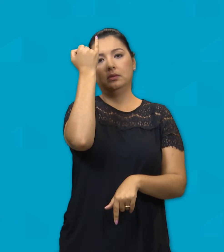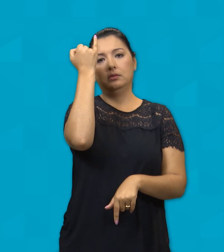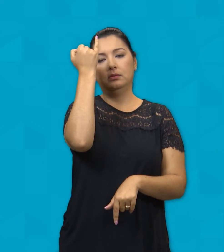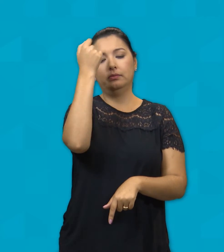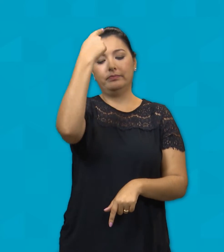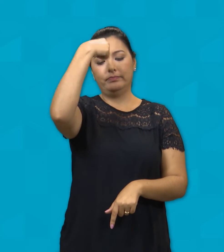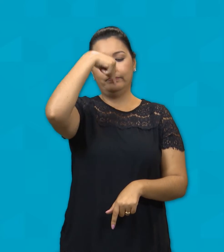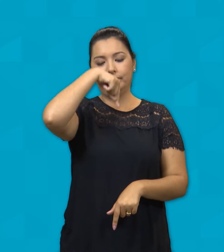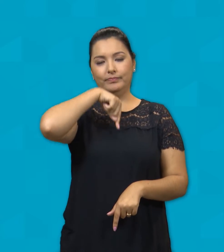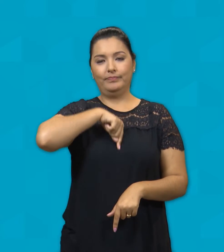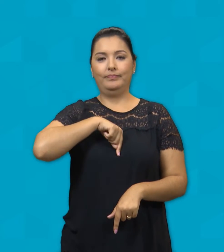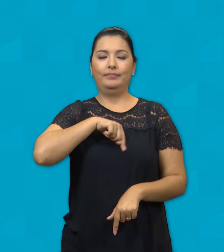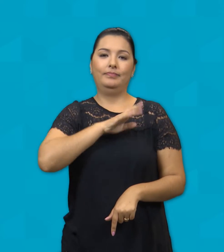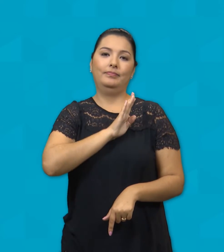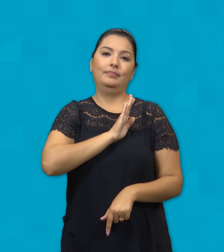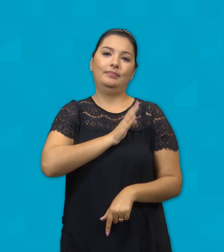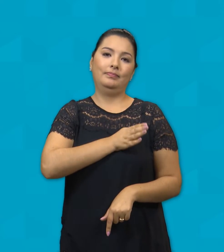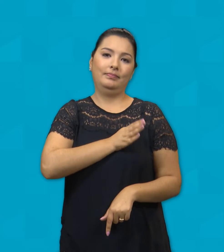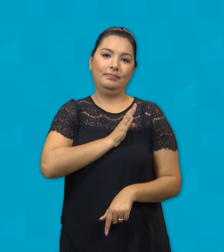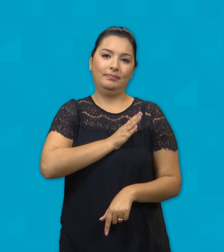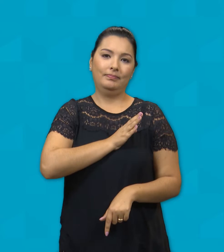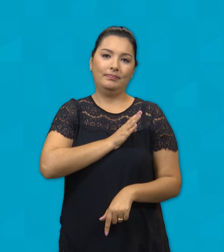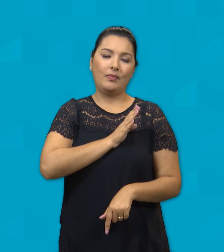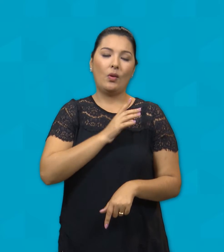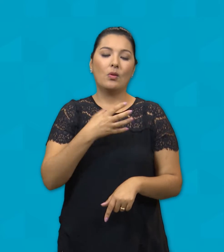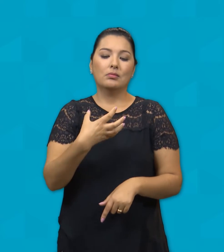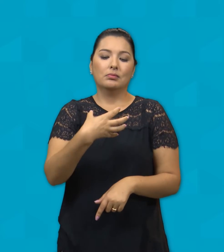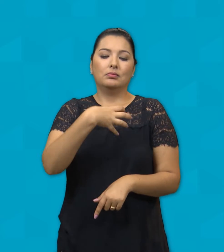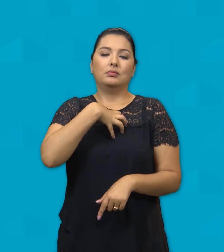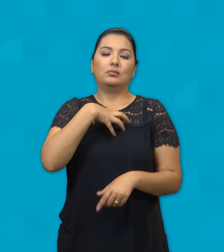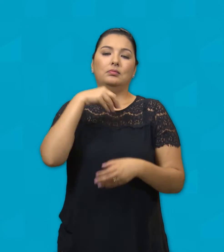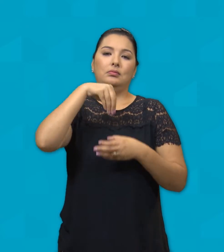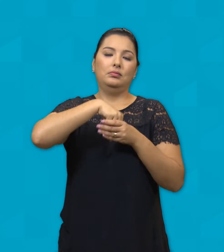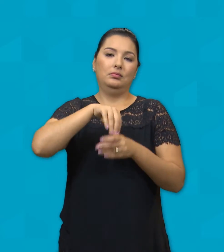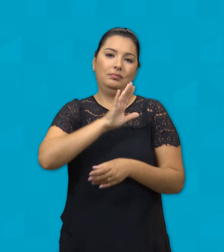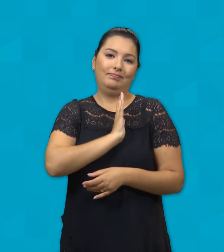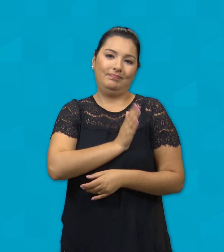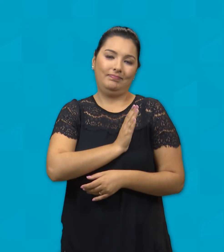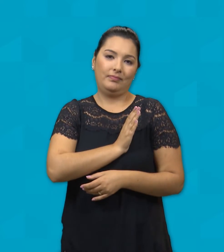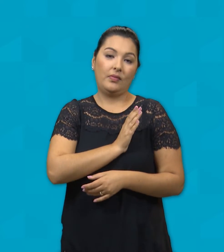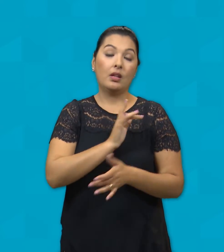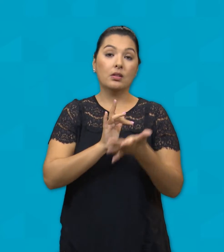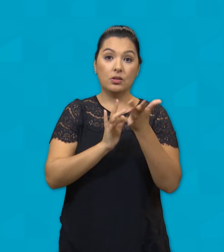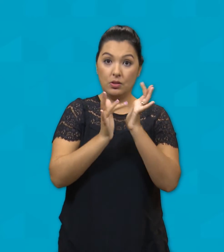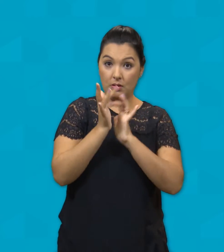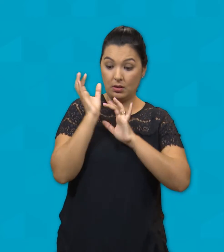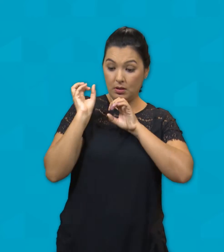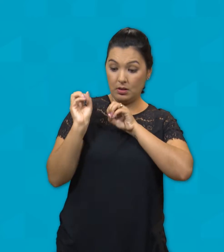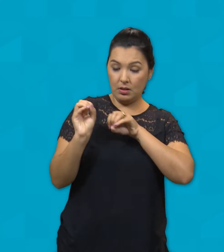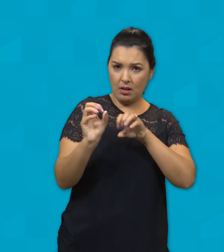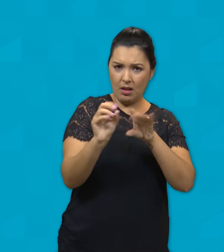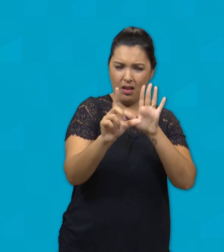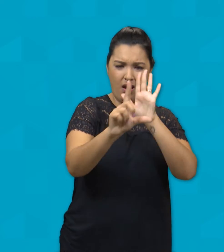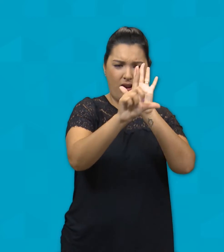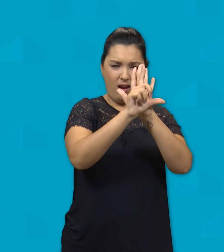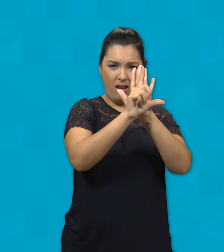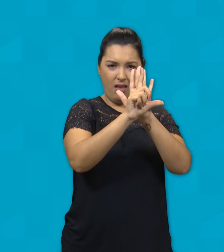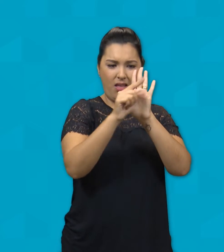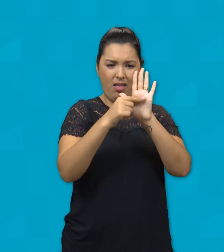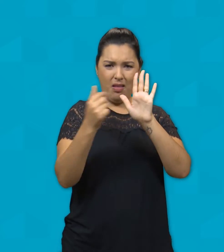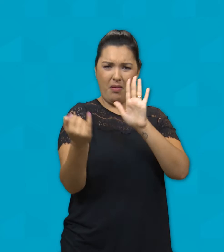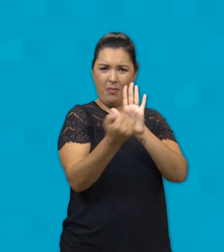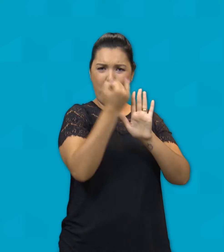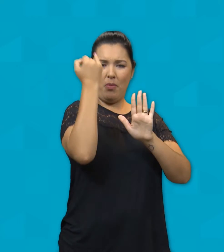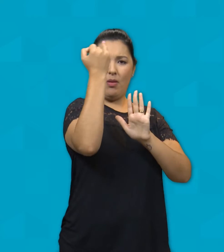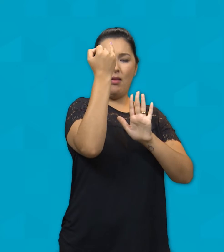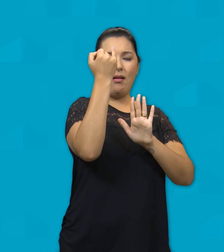o interior, o que toca o coração. Jesus vai ensinar que nenhuma lei é mais